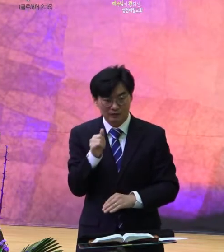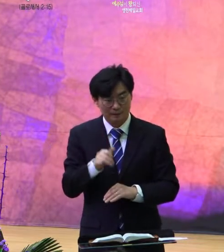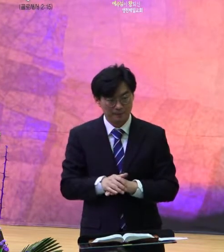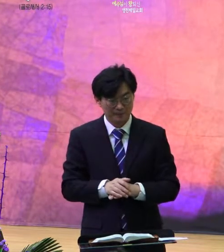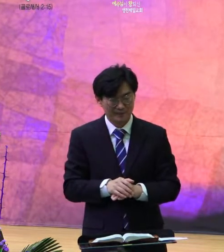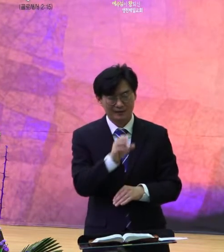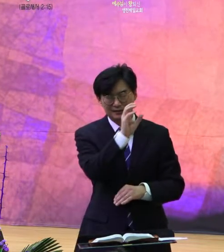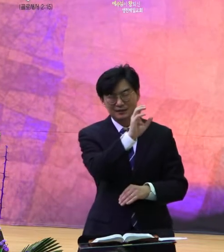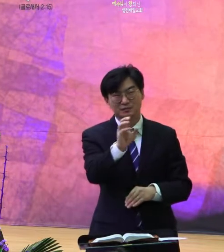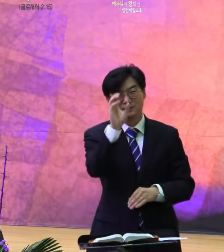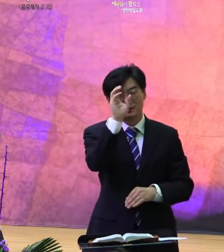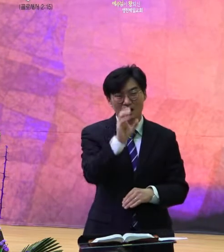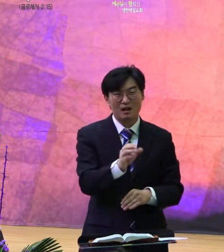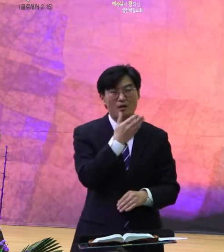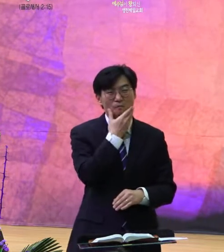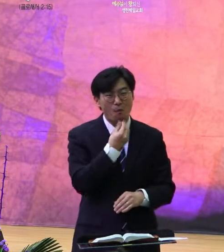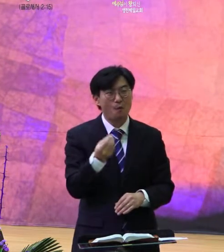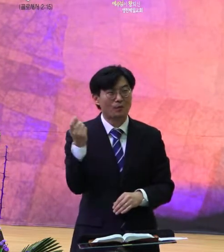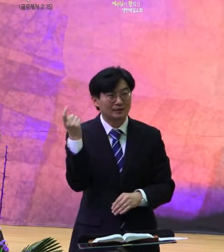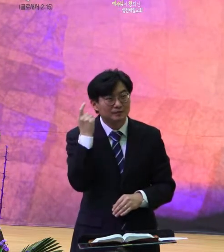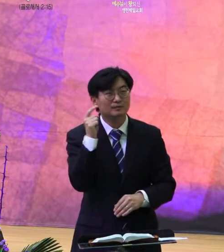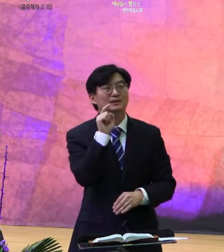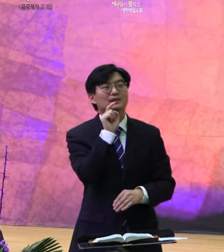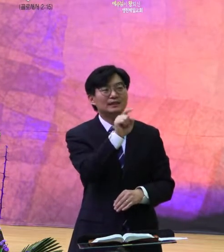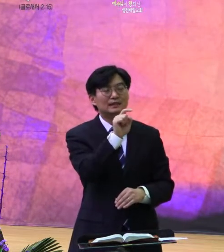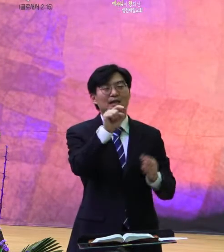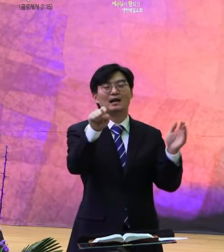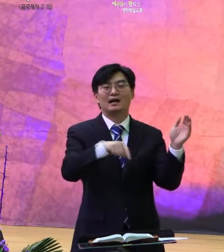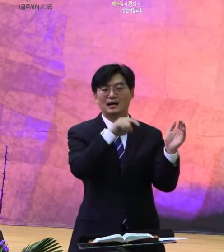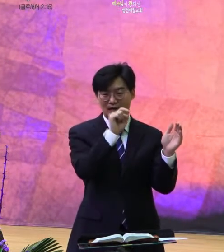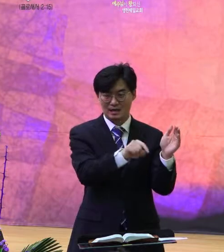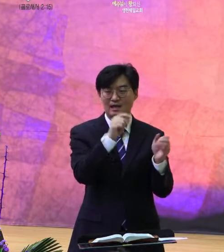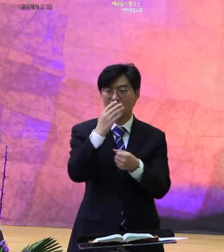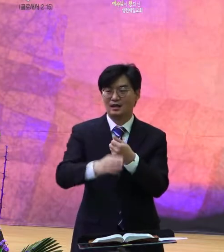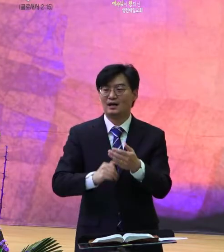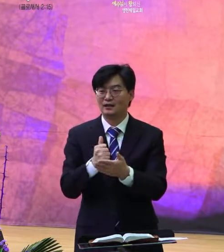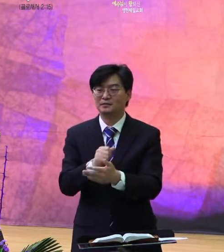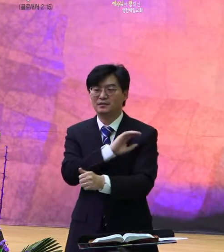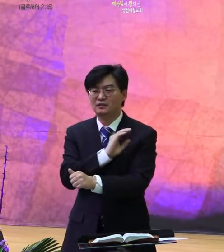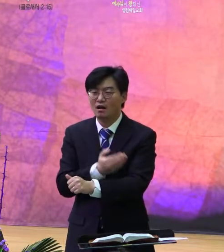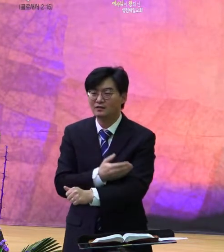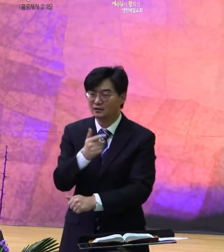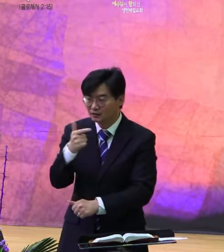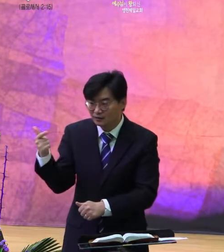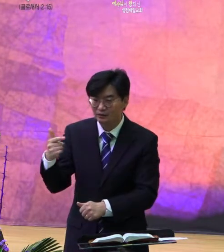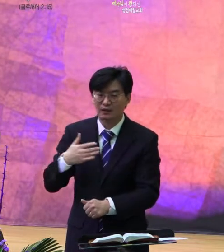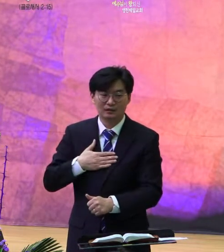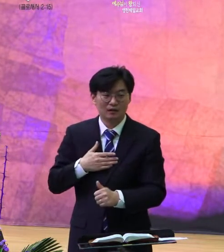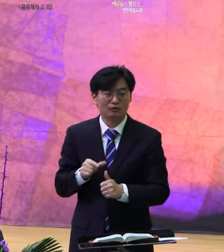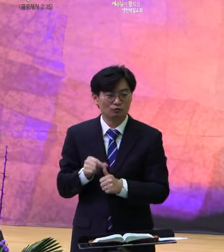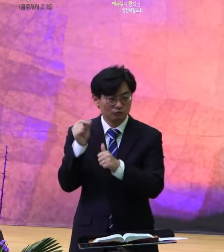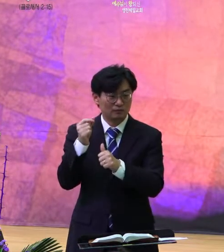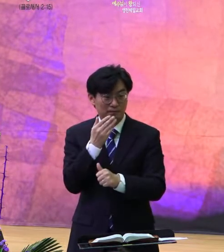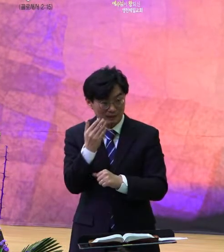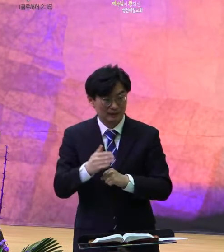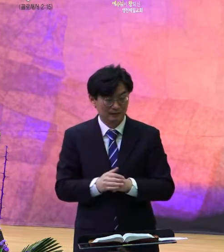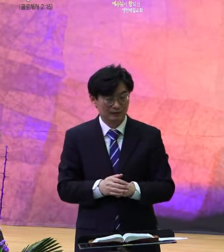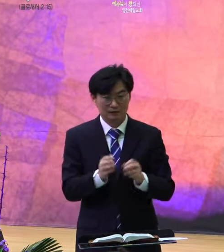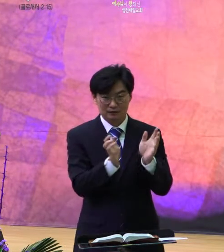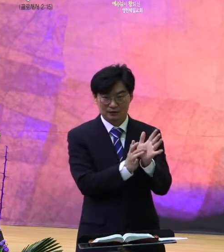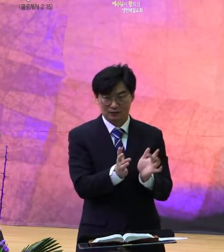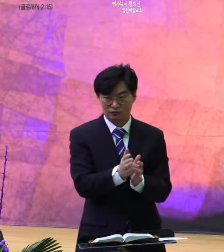십자가 도가 하나님의 능력이다. 복음 안에 하나님의 능력이 있다라고 이야기를 했고, 그리고 예수님의 십자가 외에는